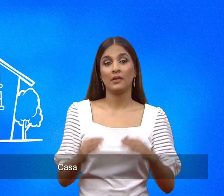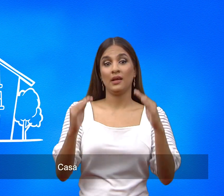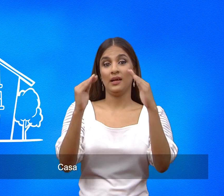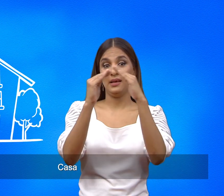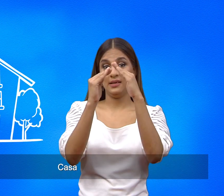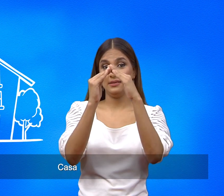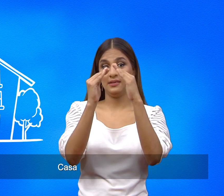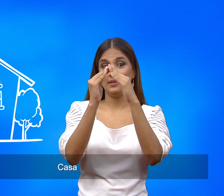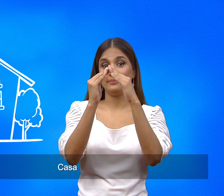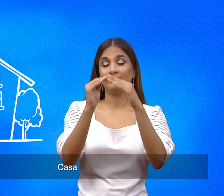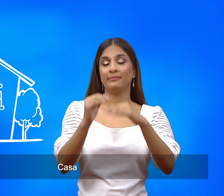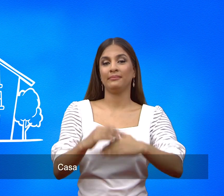casa